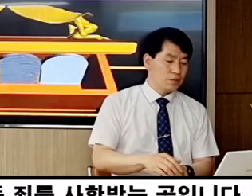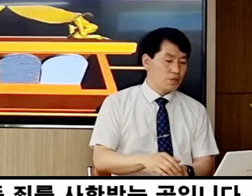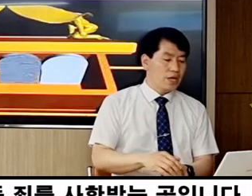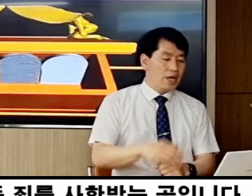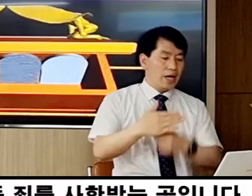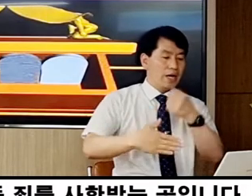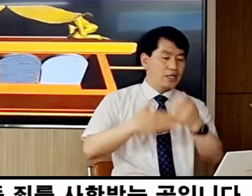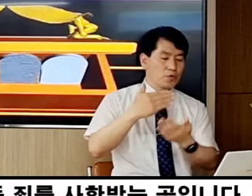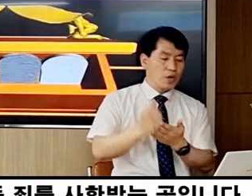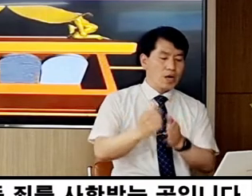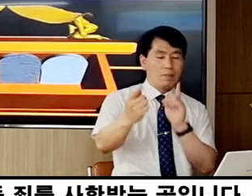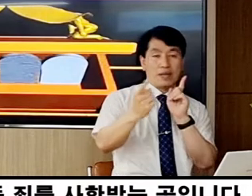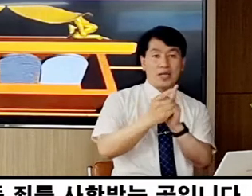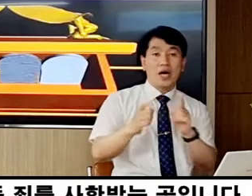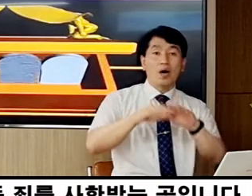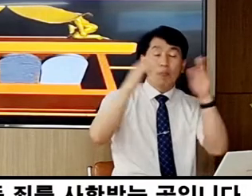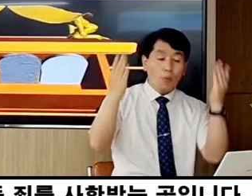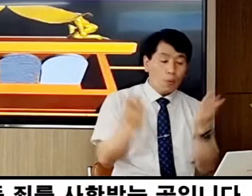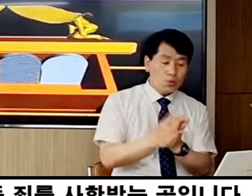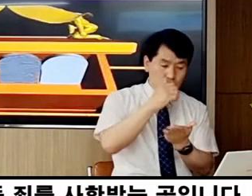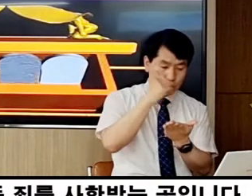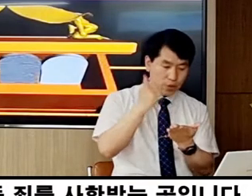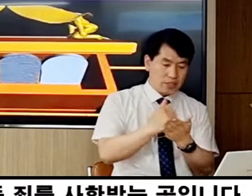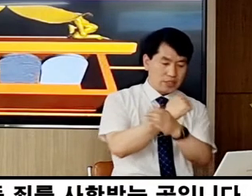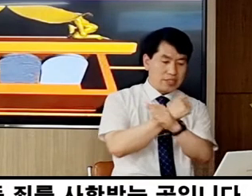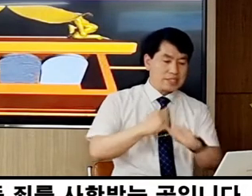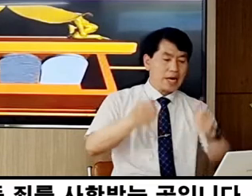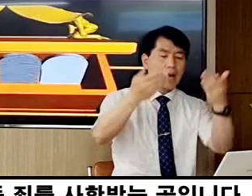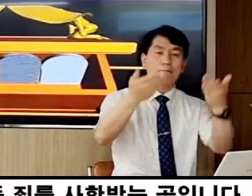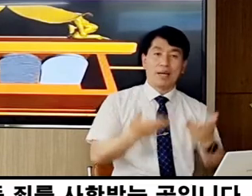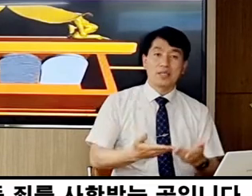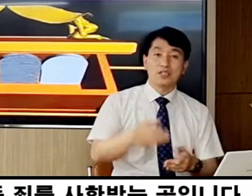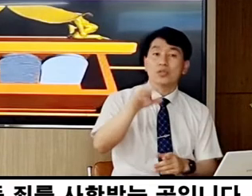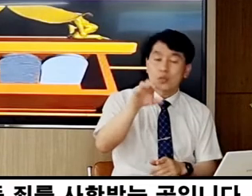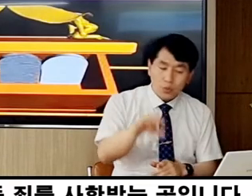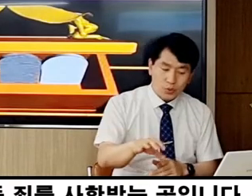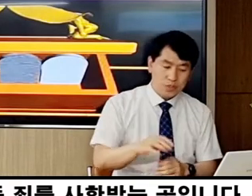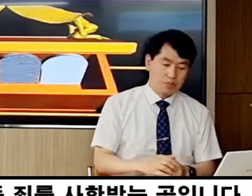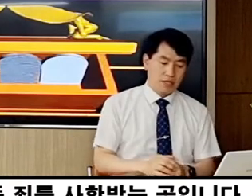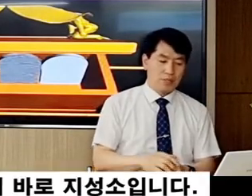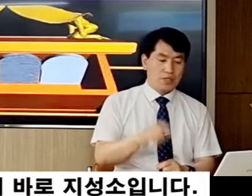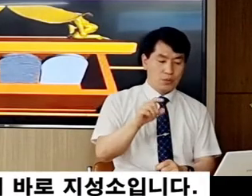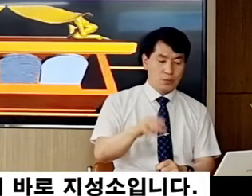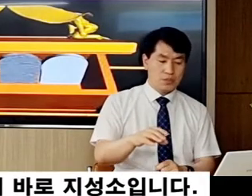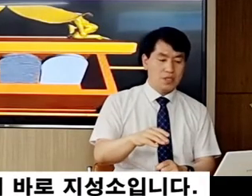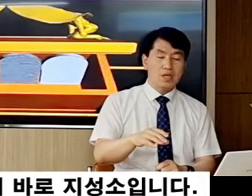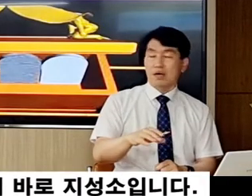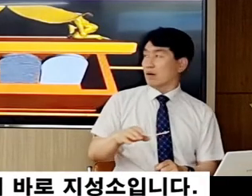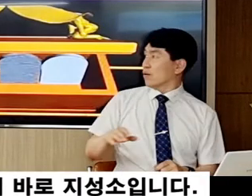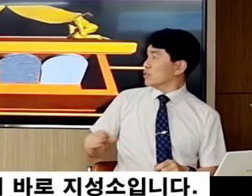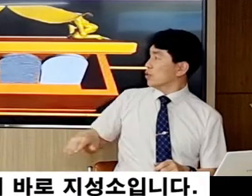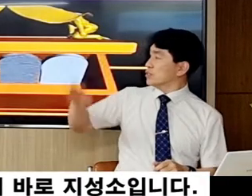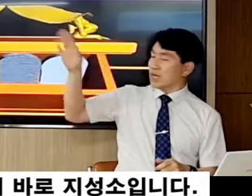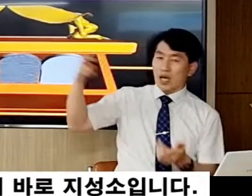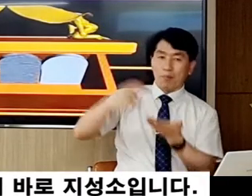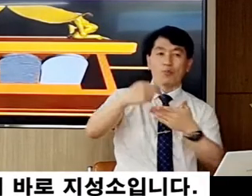바로 하나님과 만나 모든 죄를 사함받는 곳입니다. 이곳이 전체